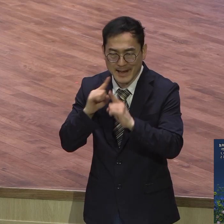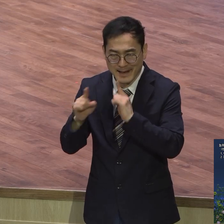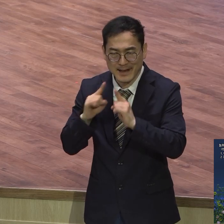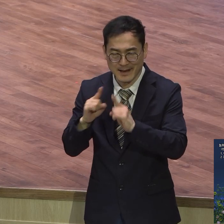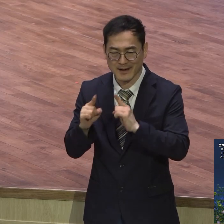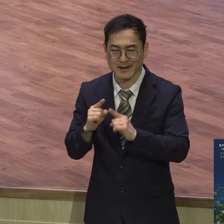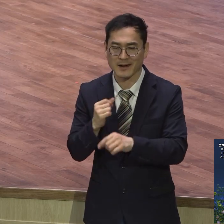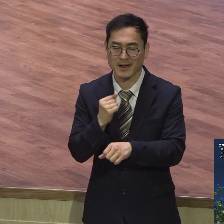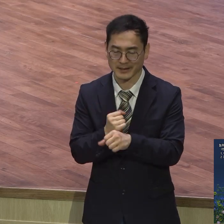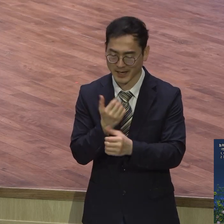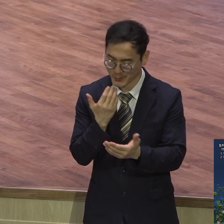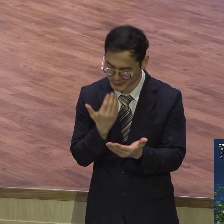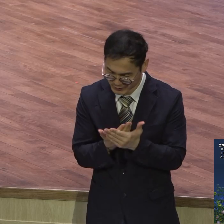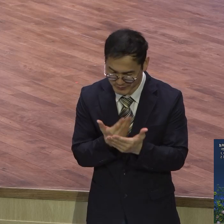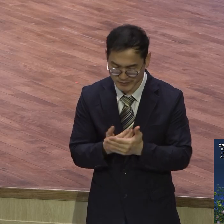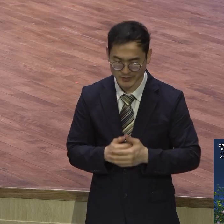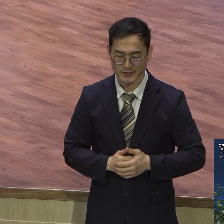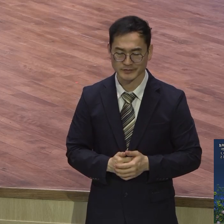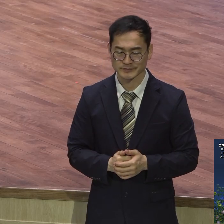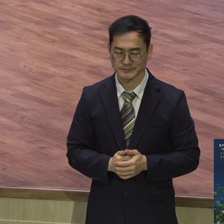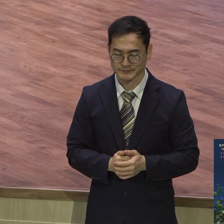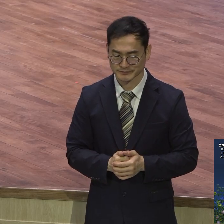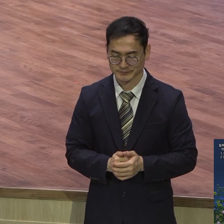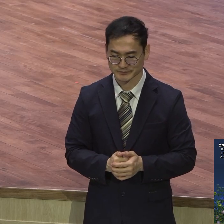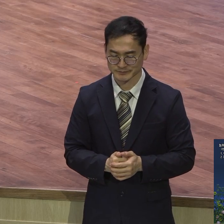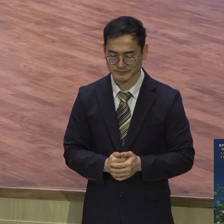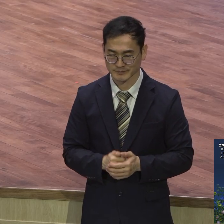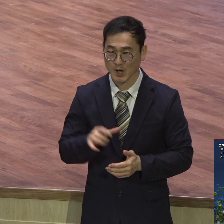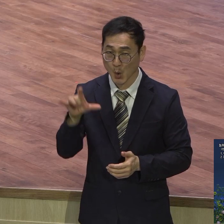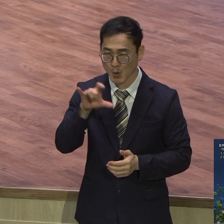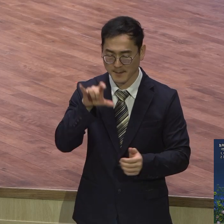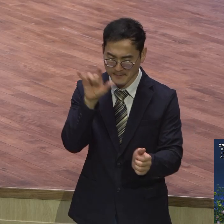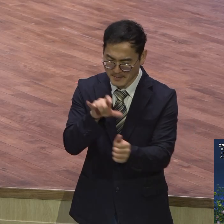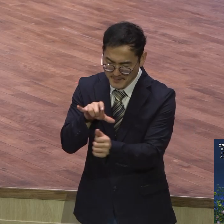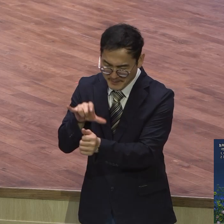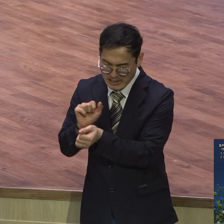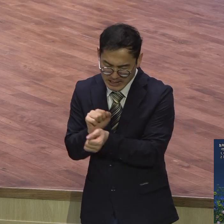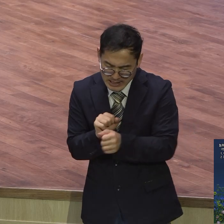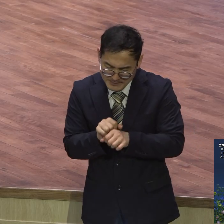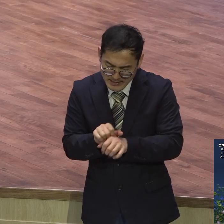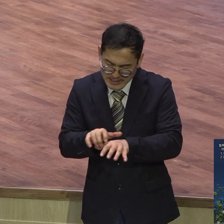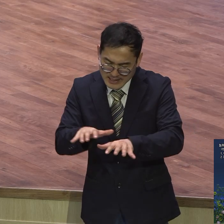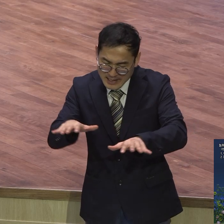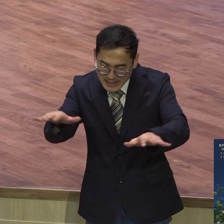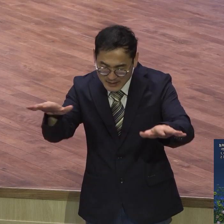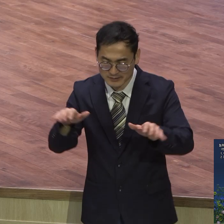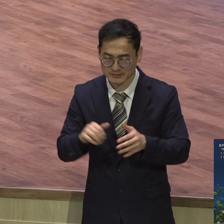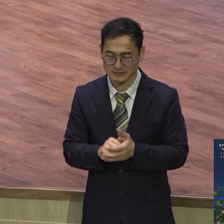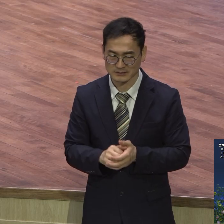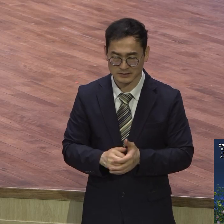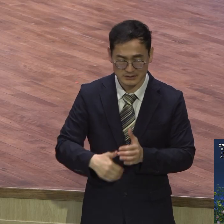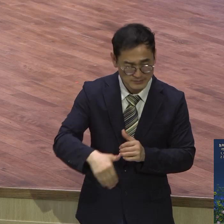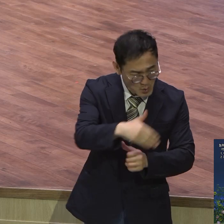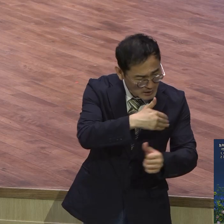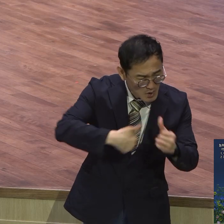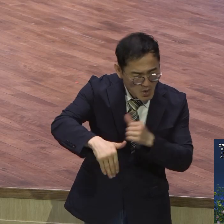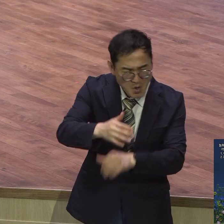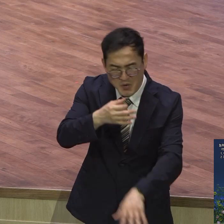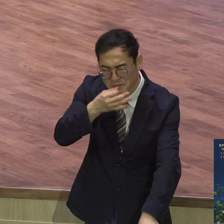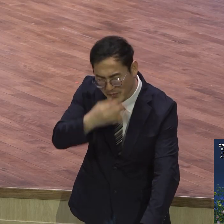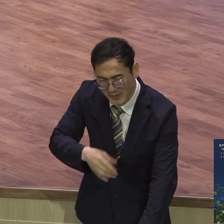사람들이 다 되가야 주옵소사 코로나19 바이러스로 해나야 환경이 너무 부정적입니다